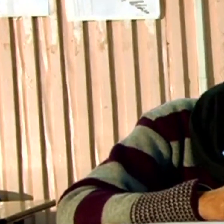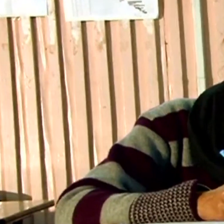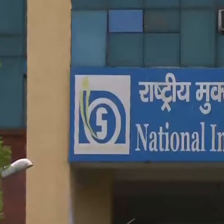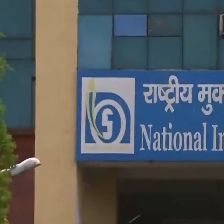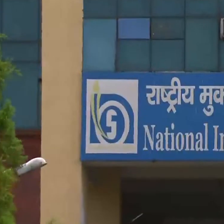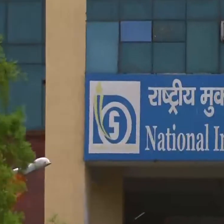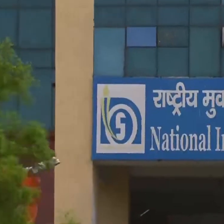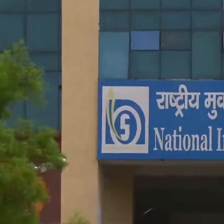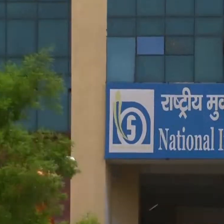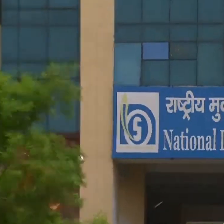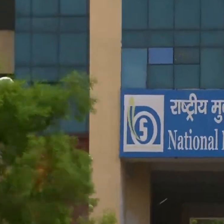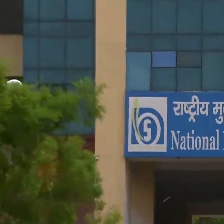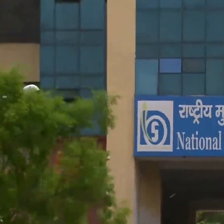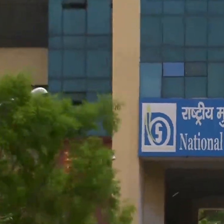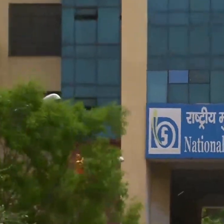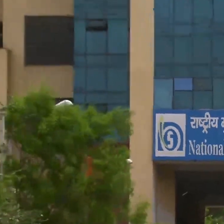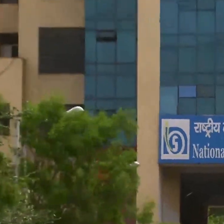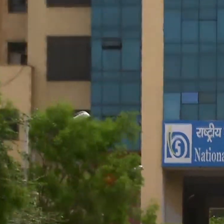विद्यालय जो मुक्त हो।